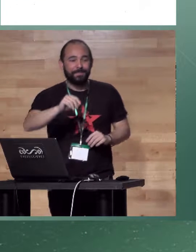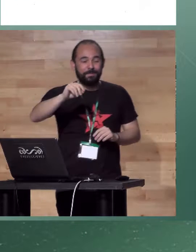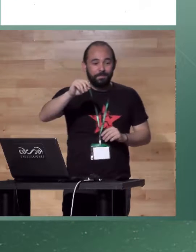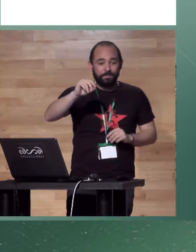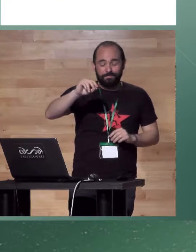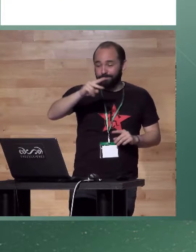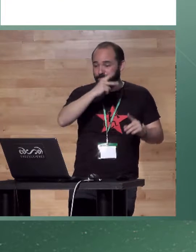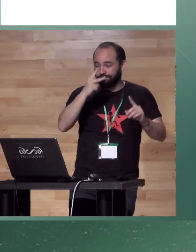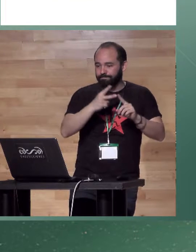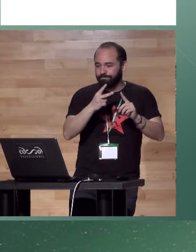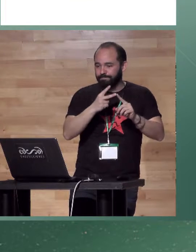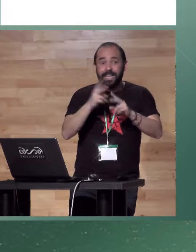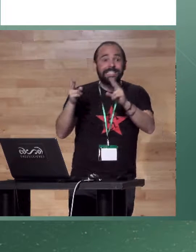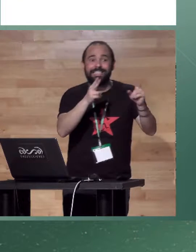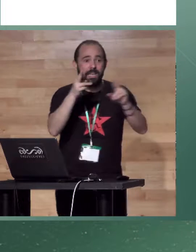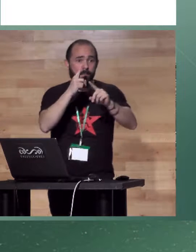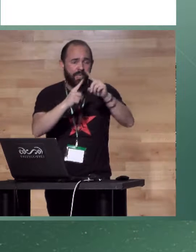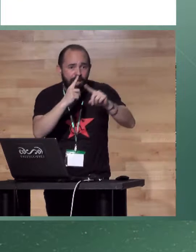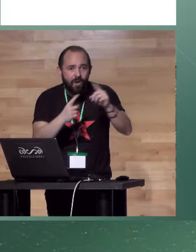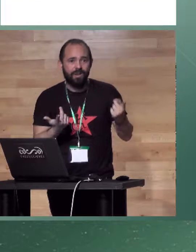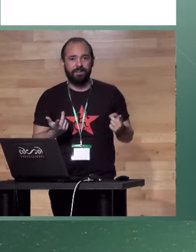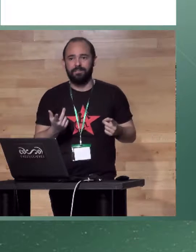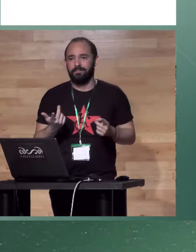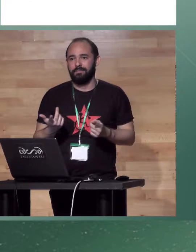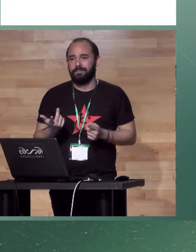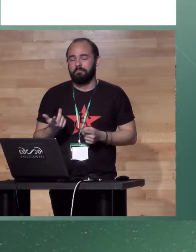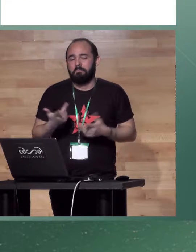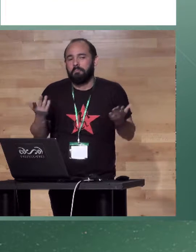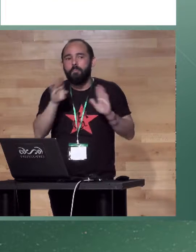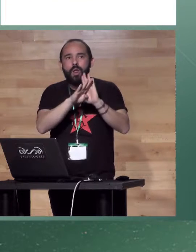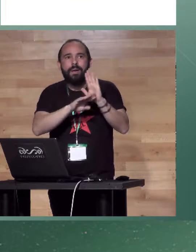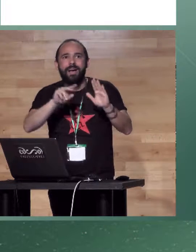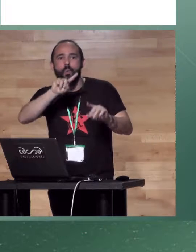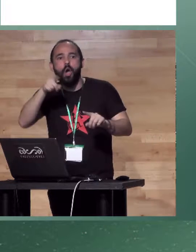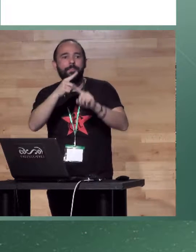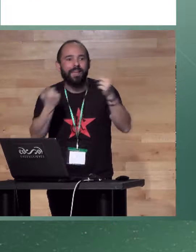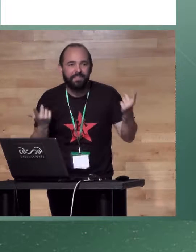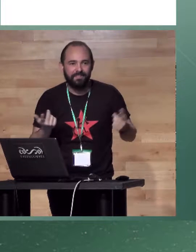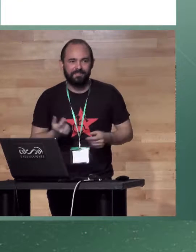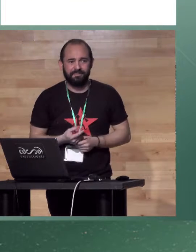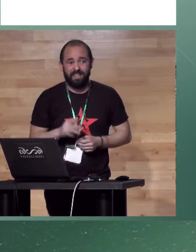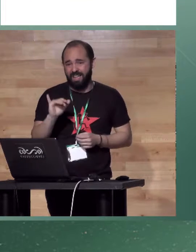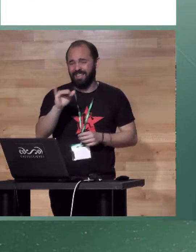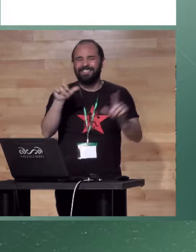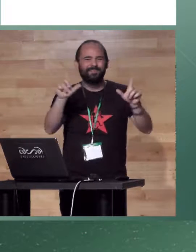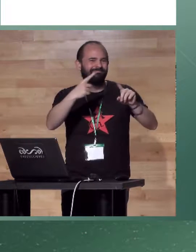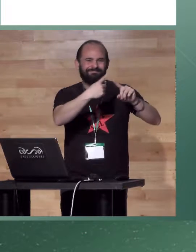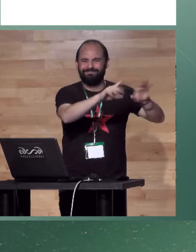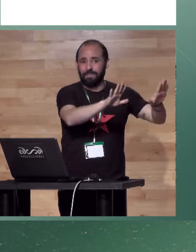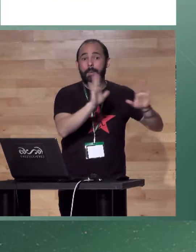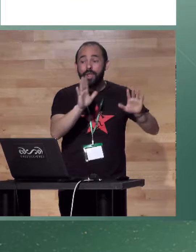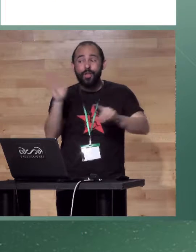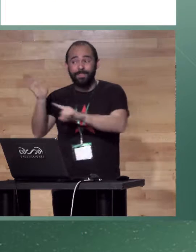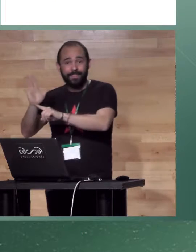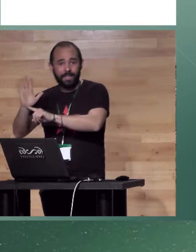no quiero decir, mencionar su nombre. Series de media hora, programas de 1 hora y media.